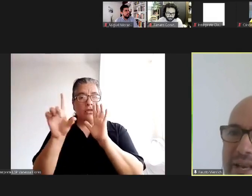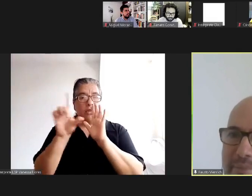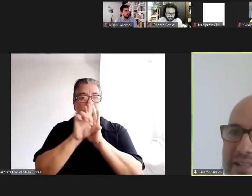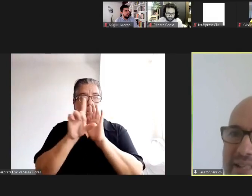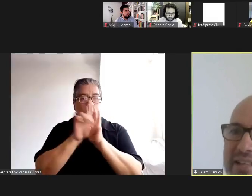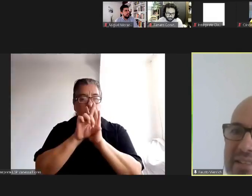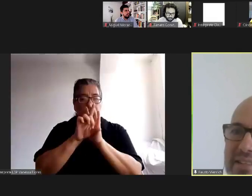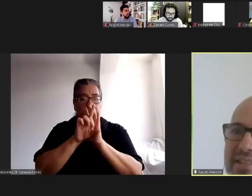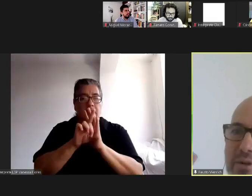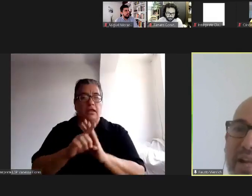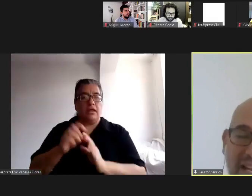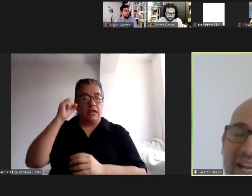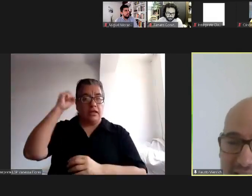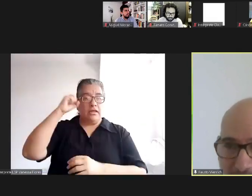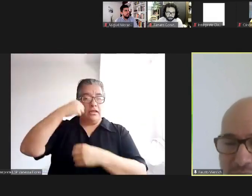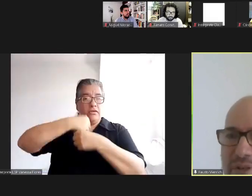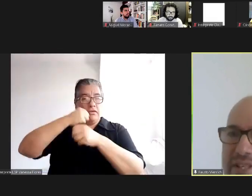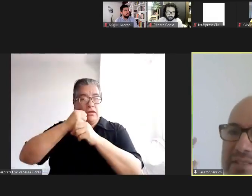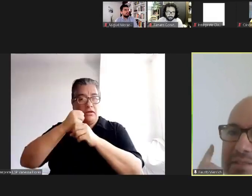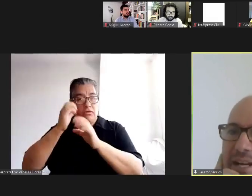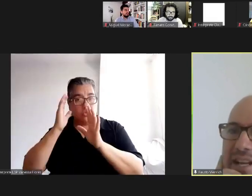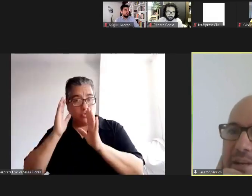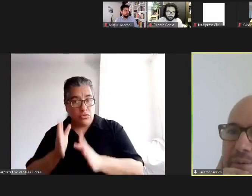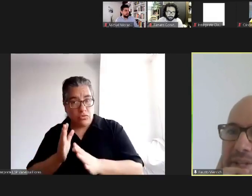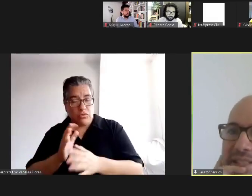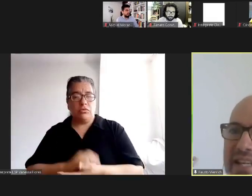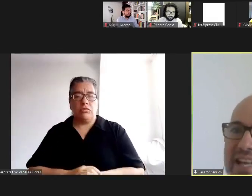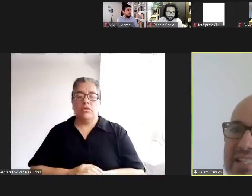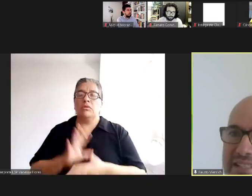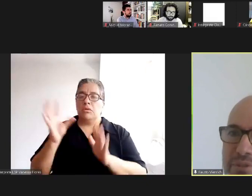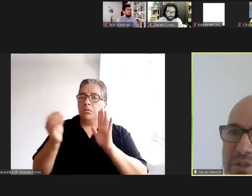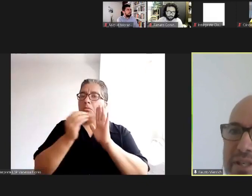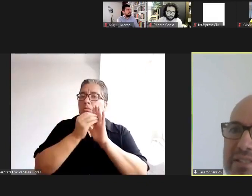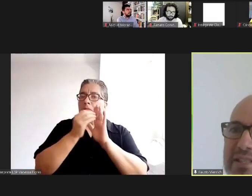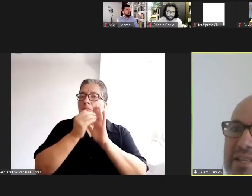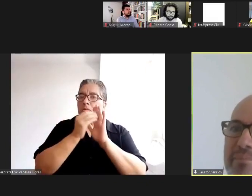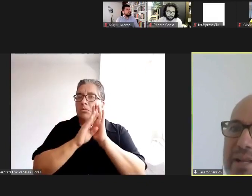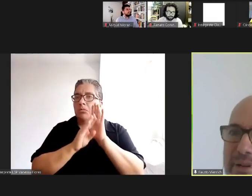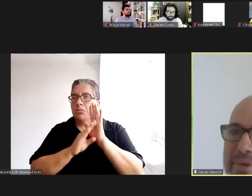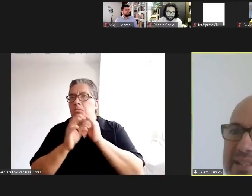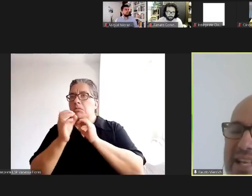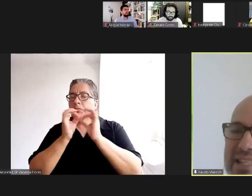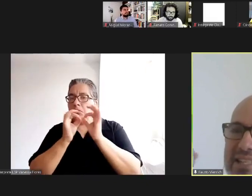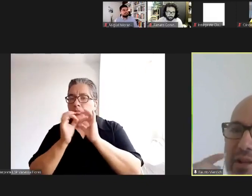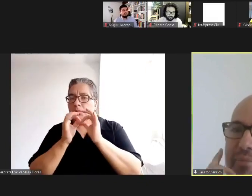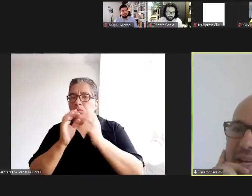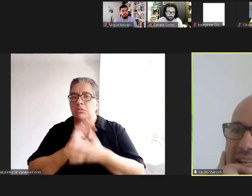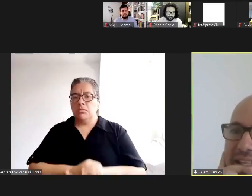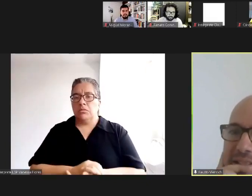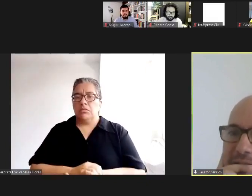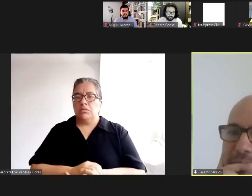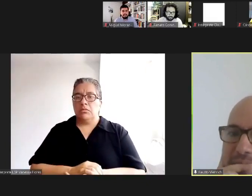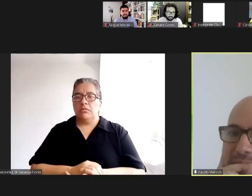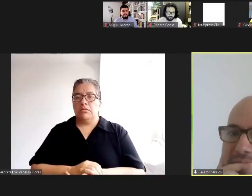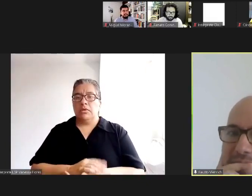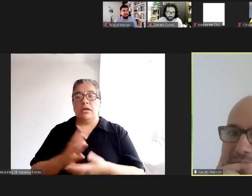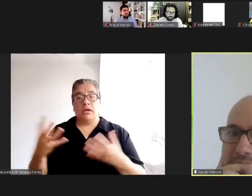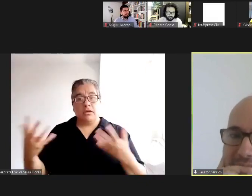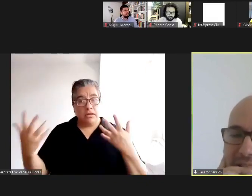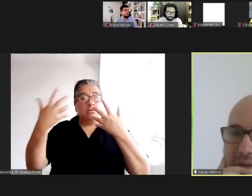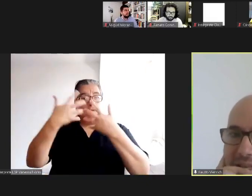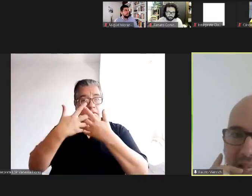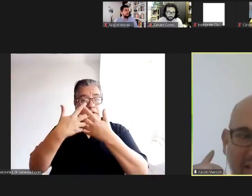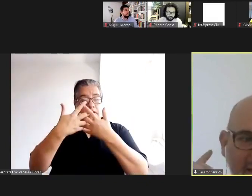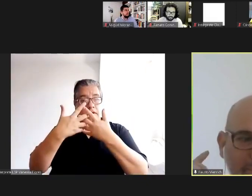que implementa o que crea las excepciones, para la redundancia, crea las excepciones para implementar el Tratado de Marrakech, ¿no?